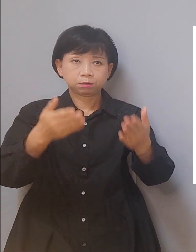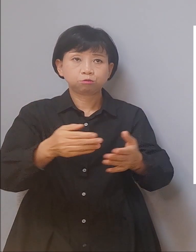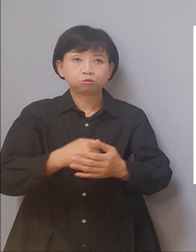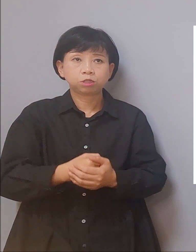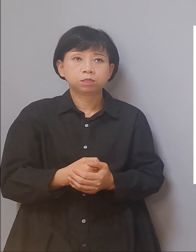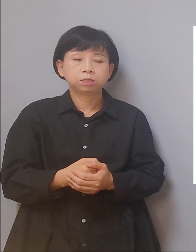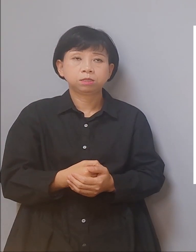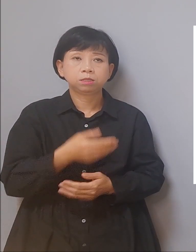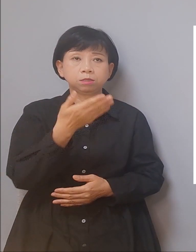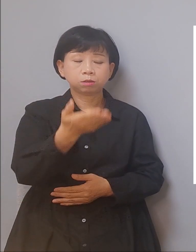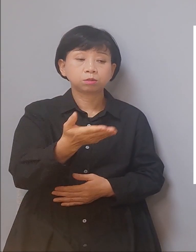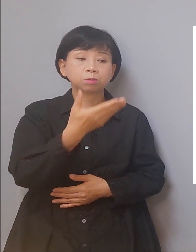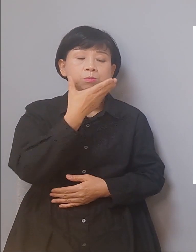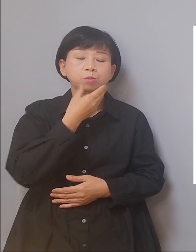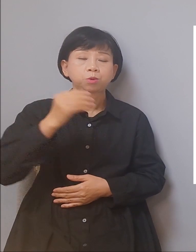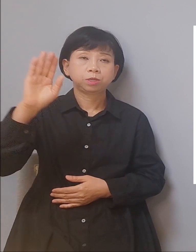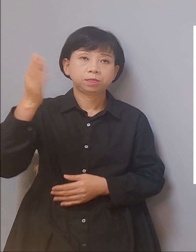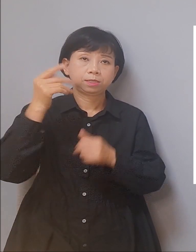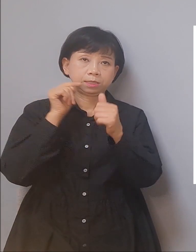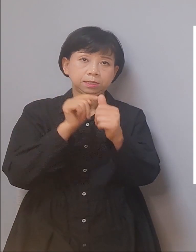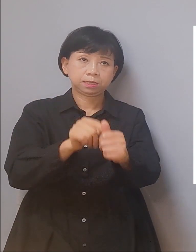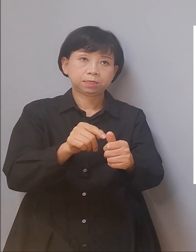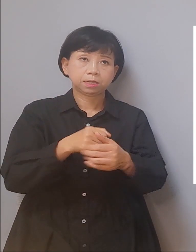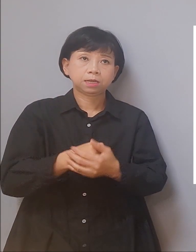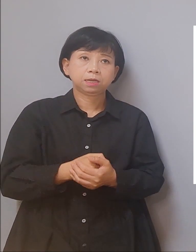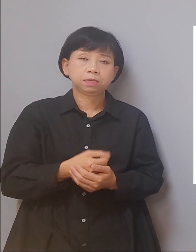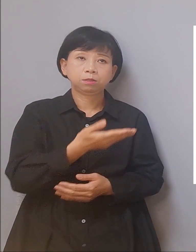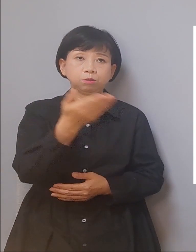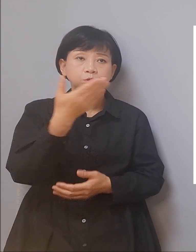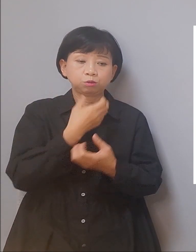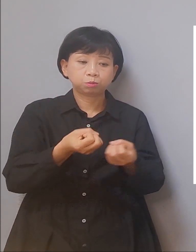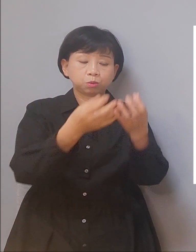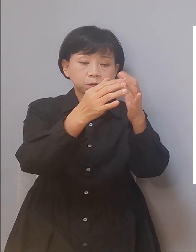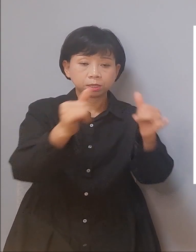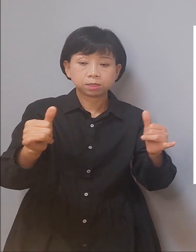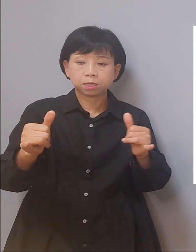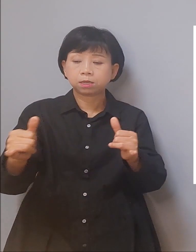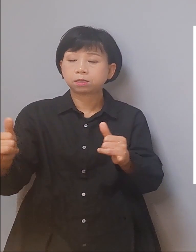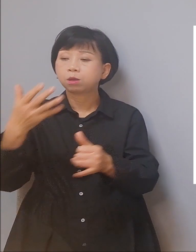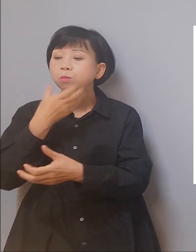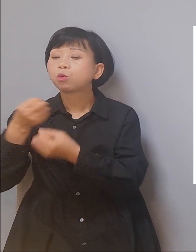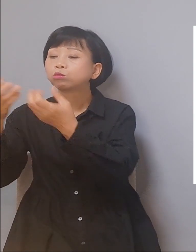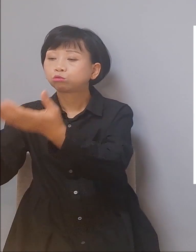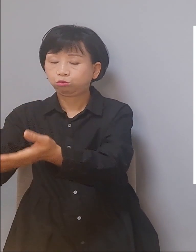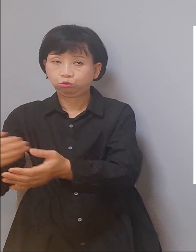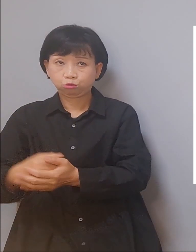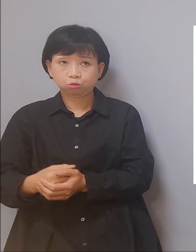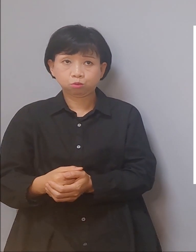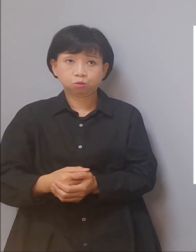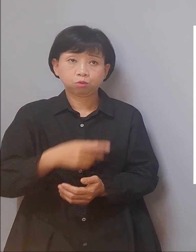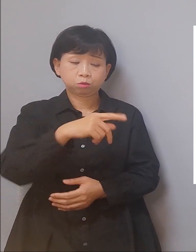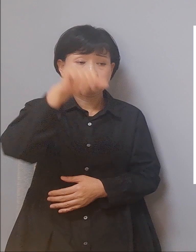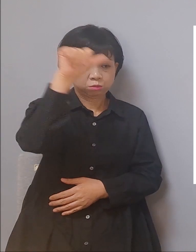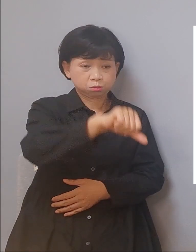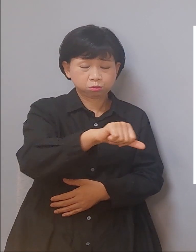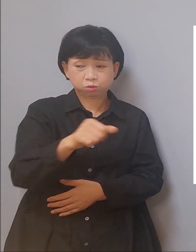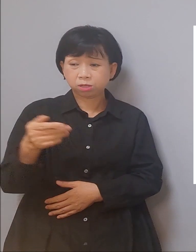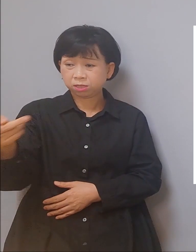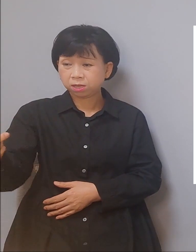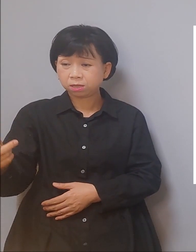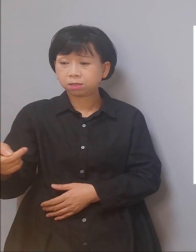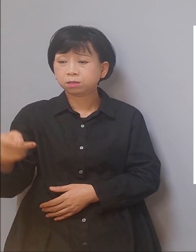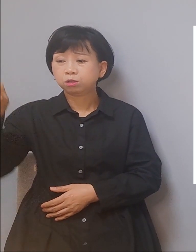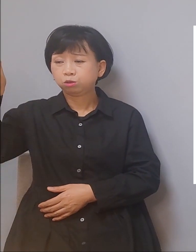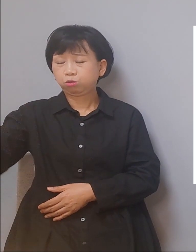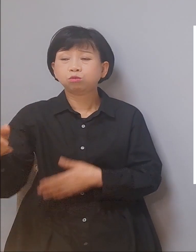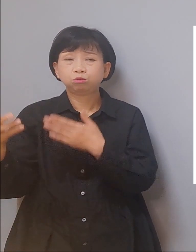하리니 너는 복이 될지라. 너를 축복하는 자에게는 내가 복을 내리고 너를 저주하는 자에게는